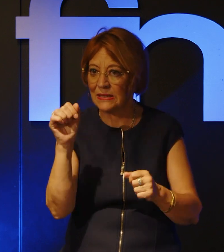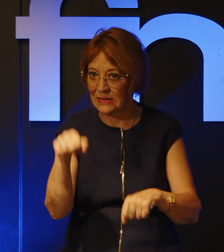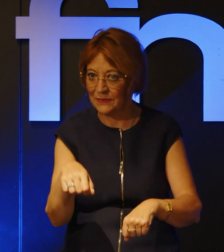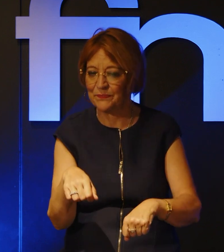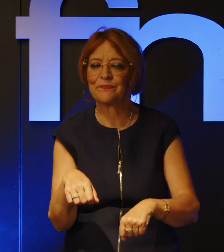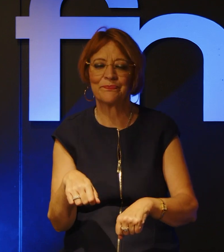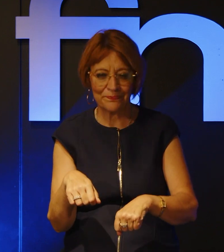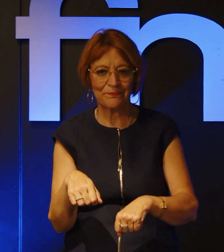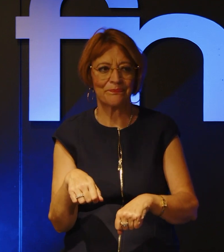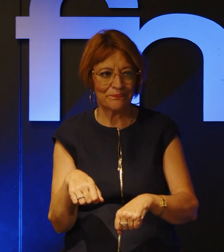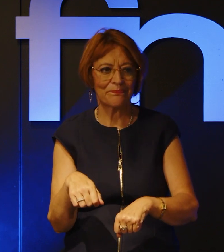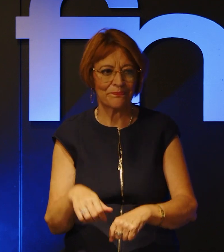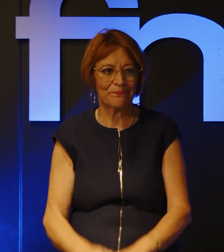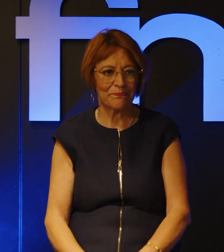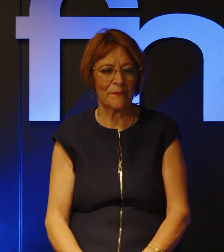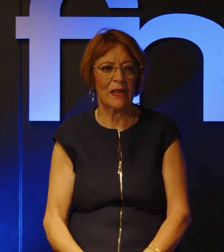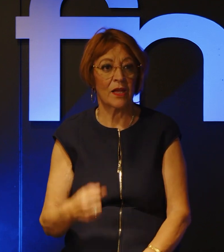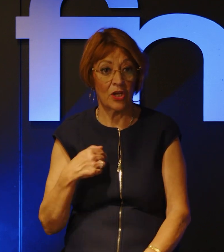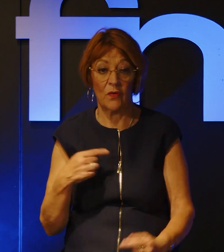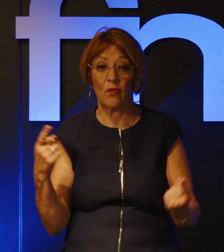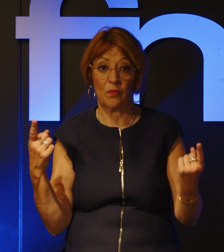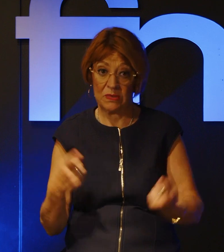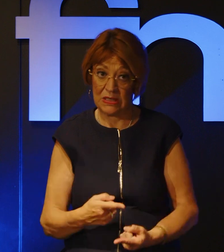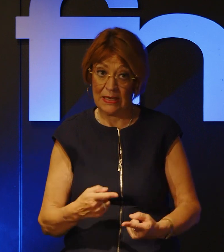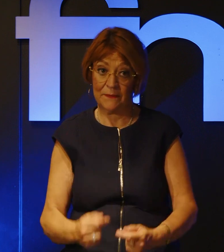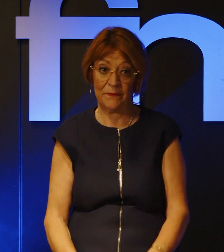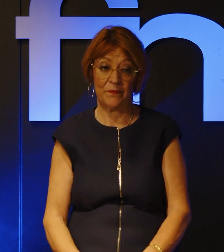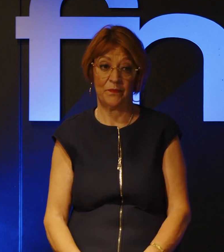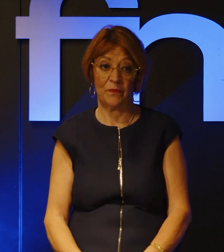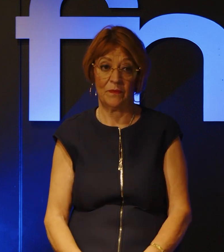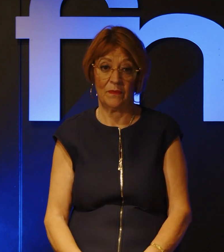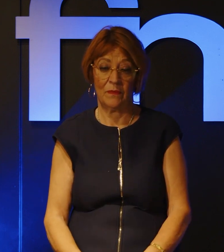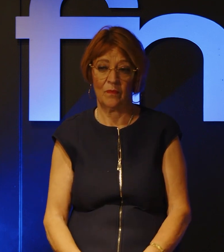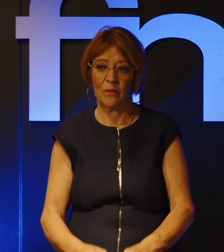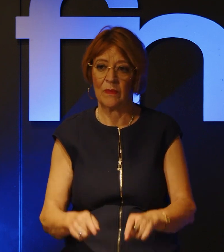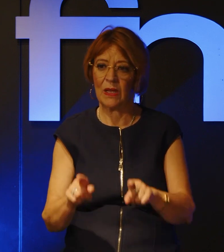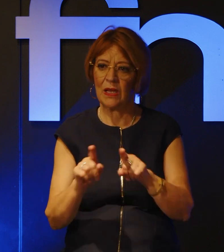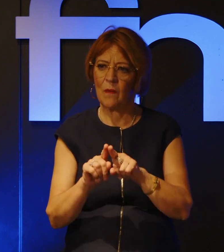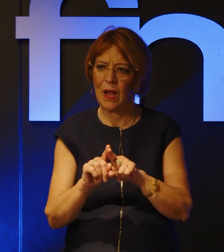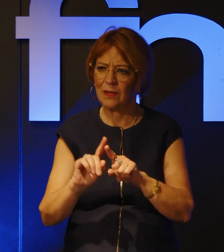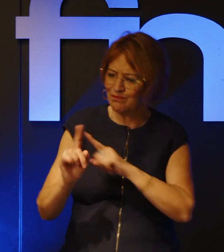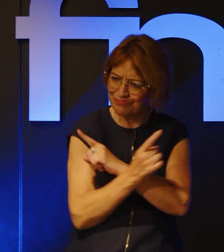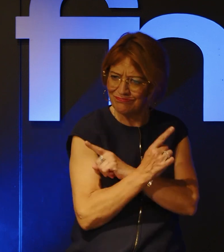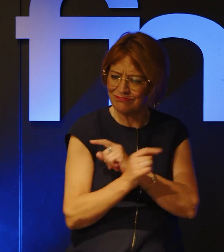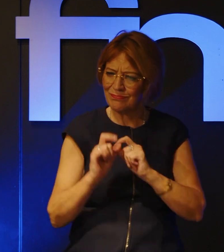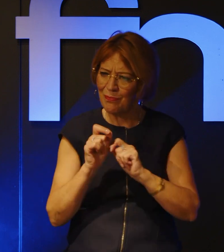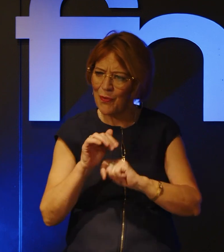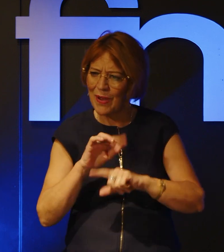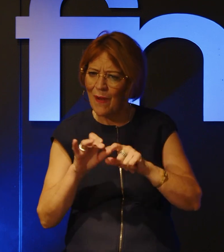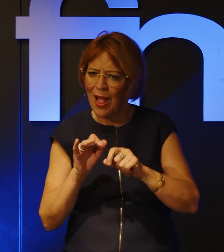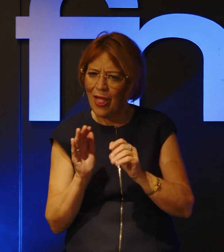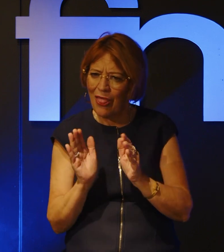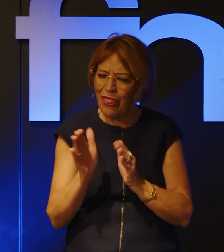sim hum eu vou começar por dobrar um pouco o conceito de